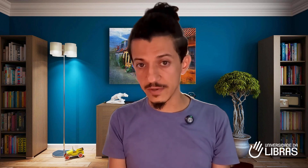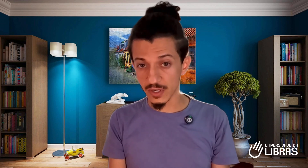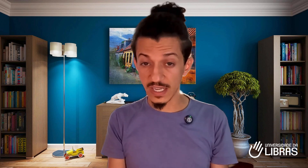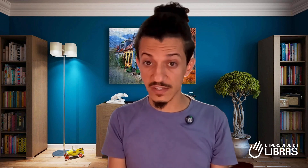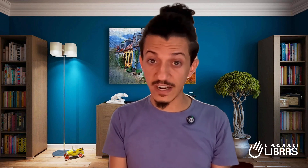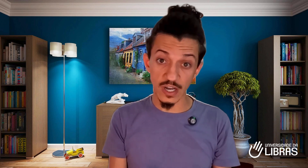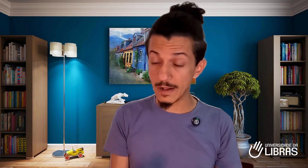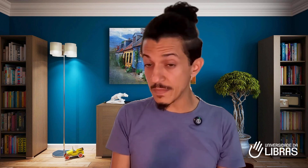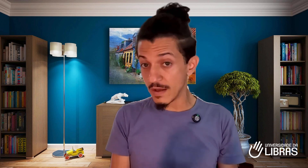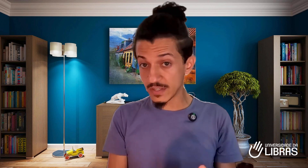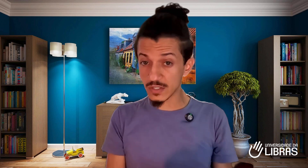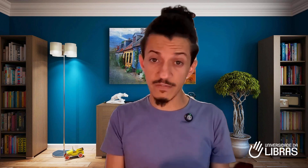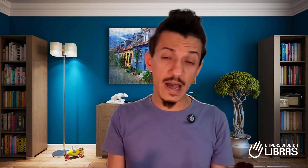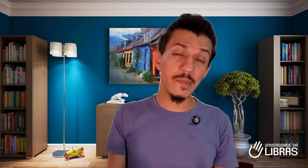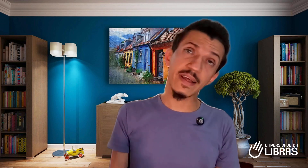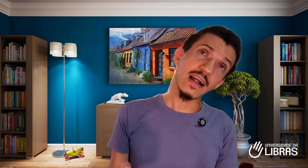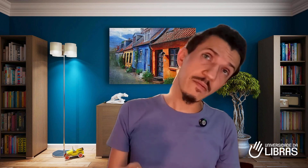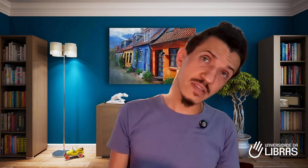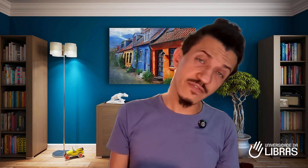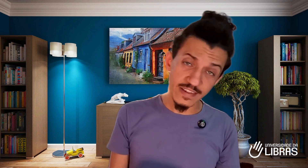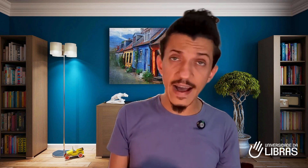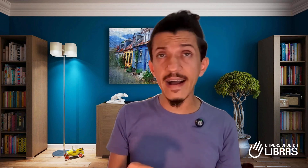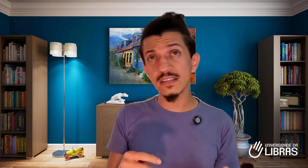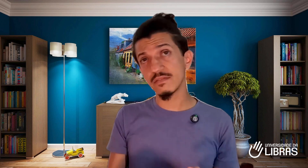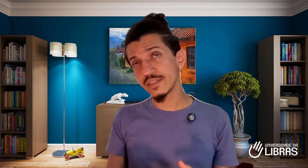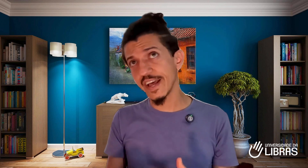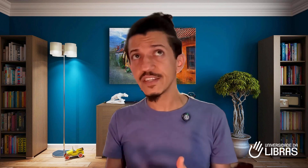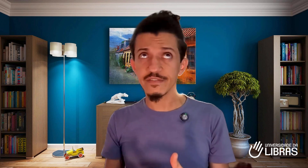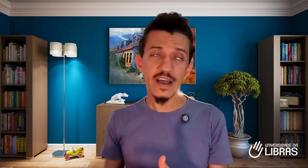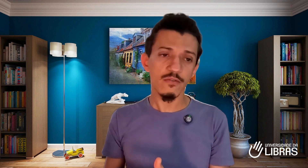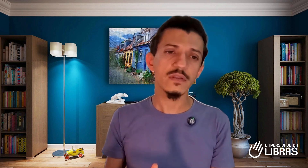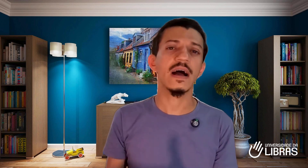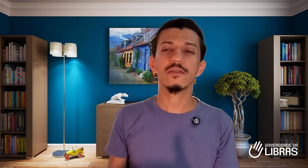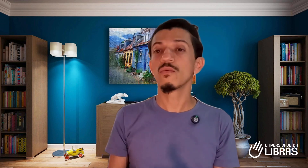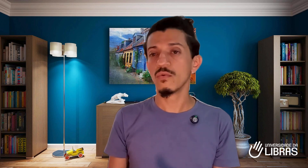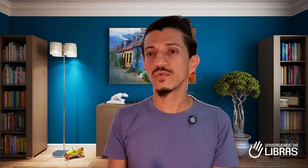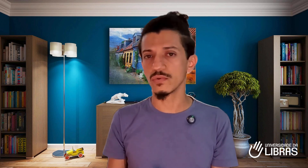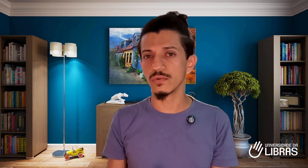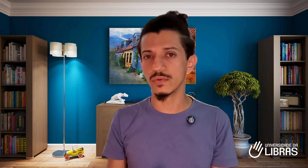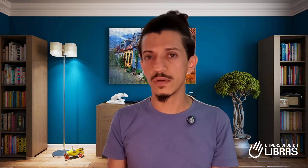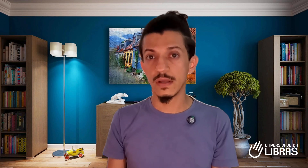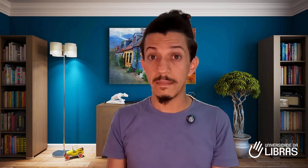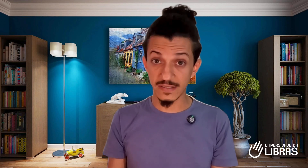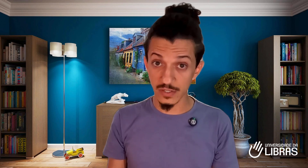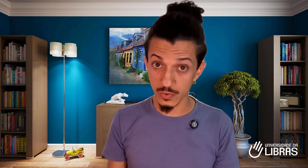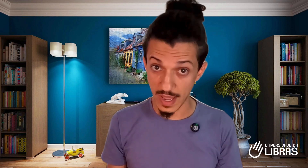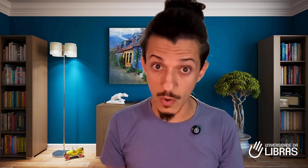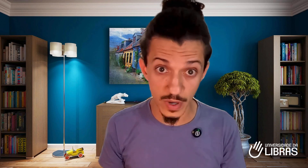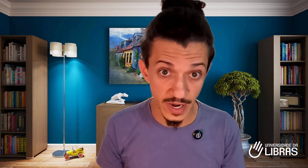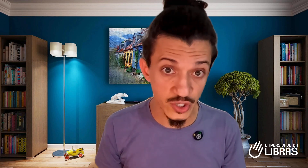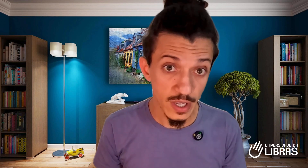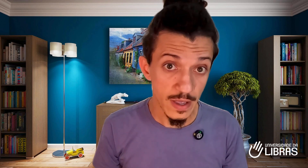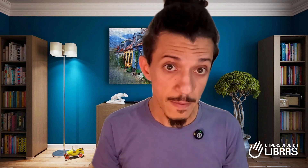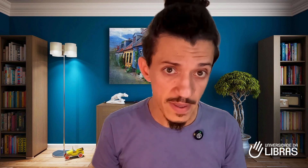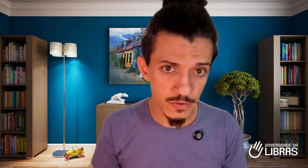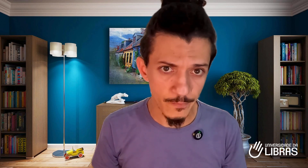eles falam assim, olha, você só vai aprender a Libras de verdade se você tiver contato com os surdos. Mas isso é um grande mito.